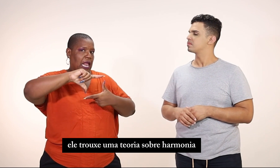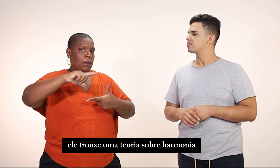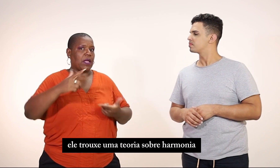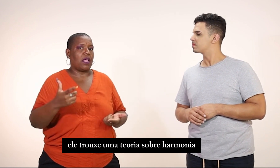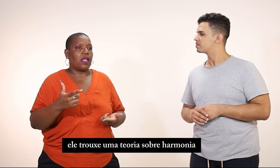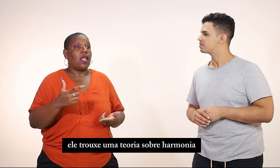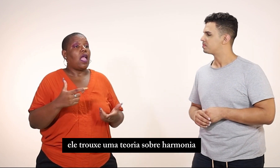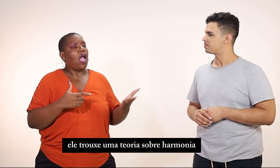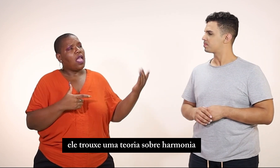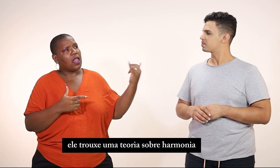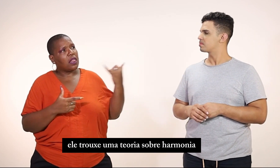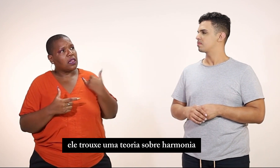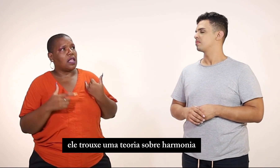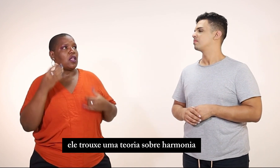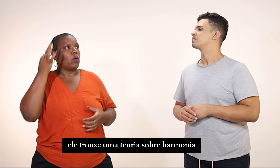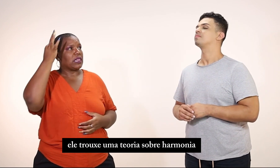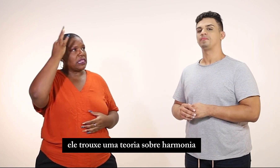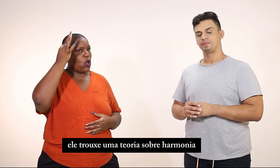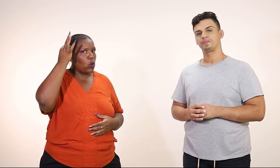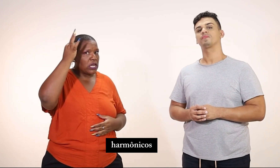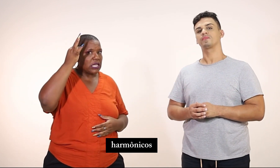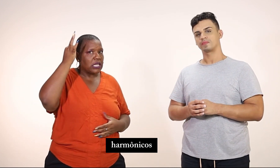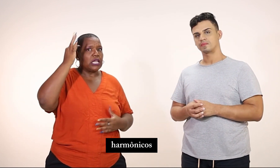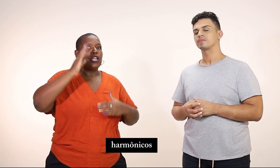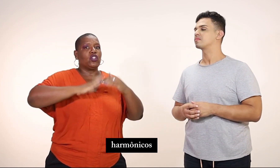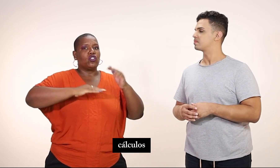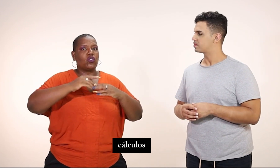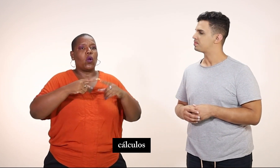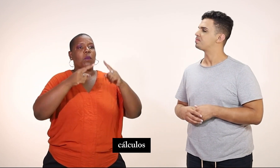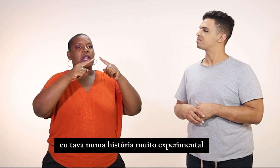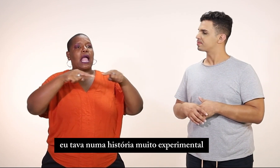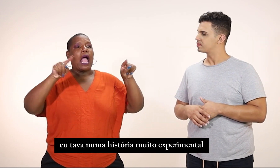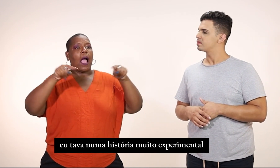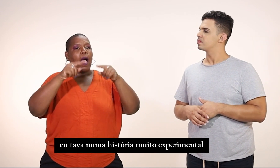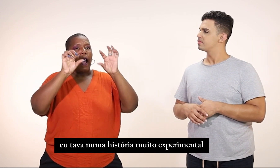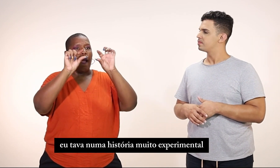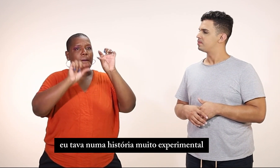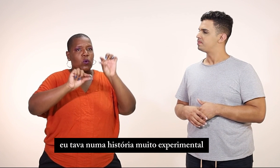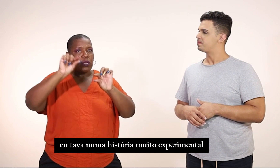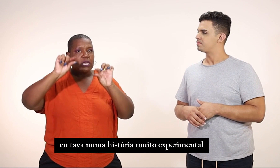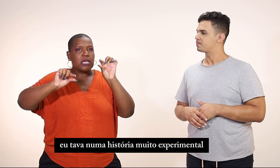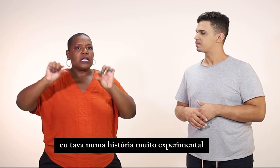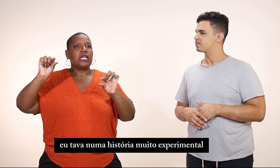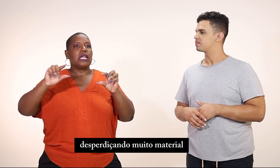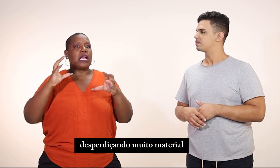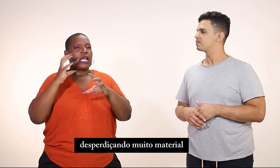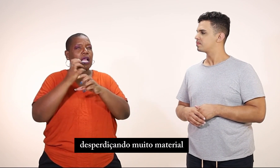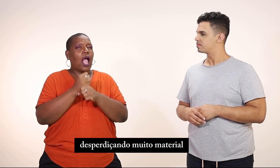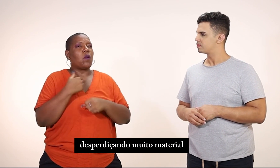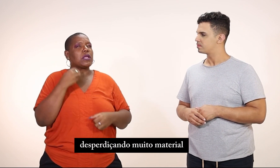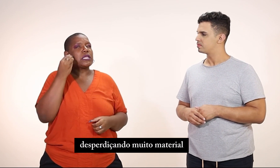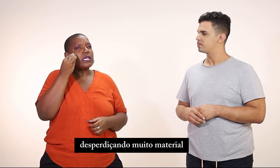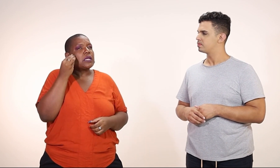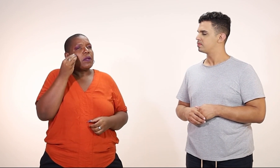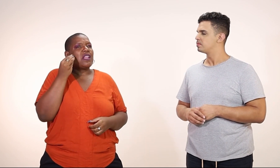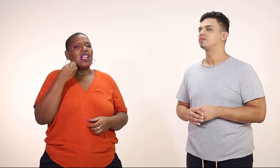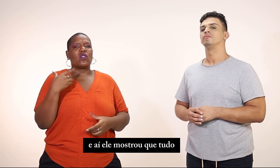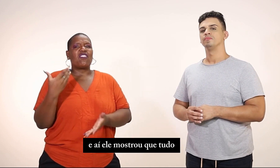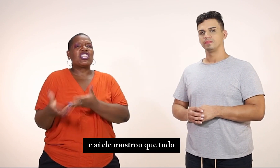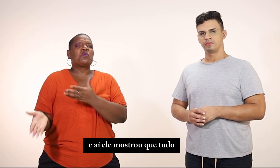uma teoria sobre harmonia, harmônicos, cálculos. Eu estava numa história muito experimental, desperdiçando muito material. E aí ele